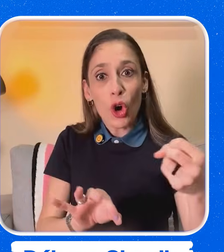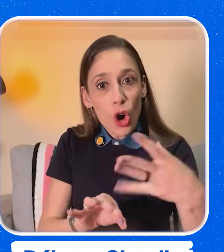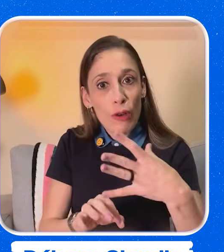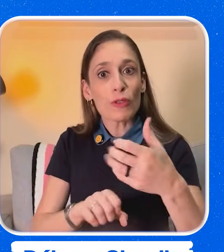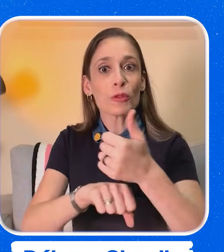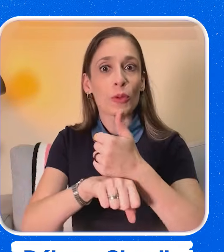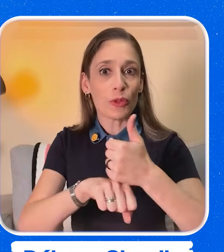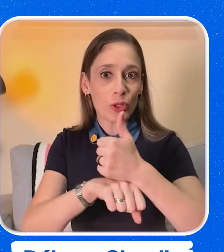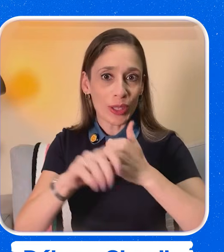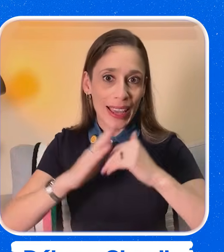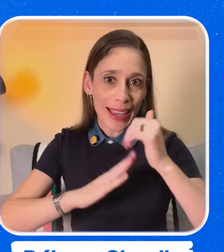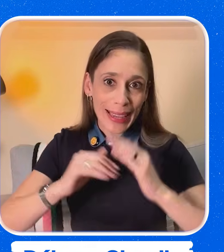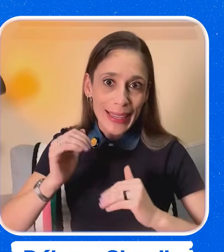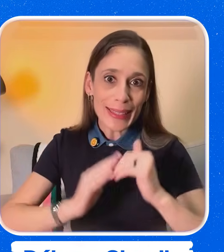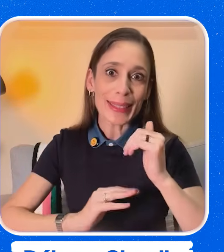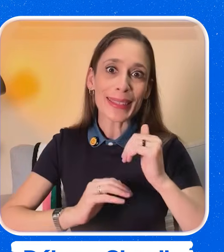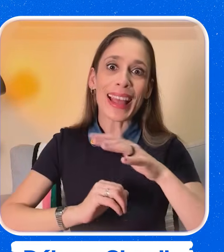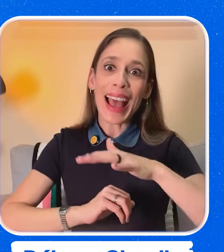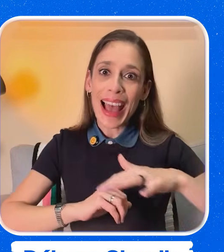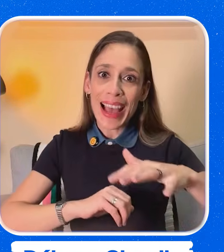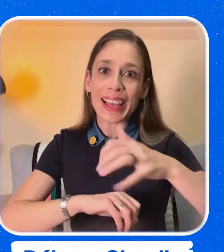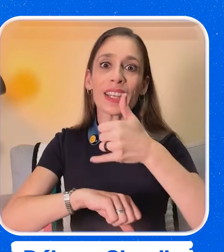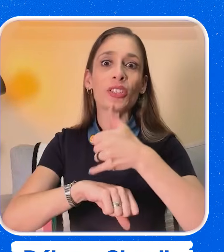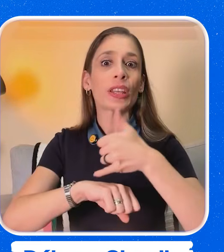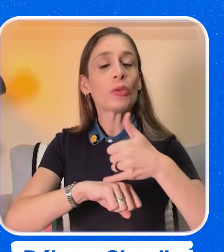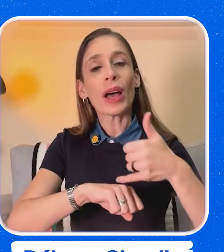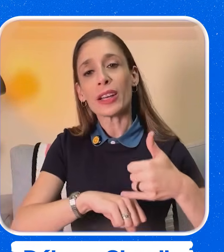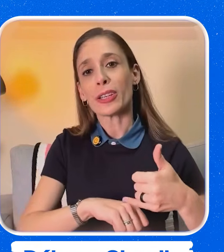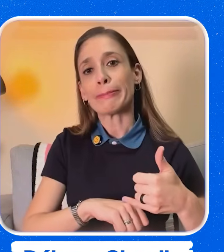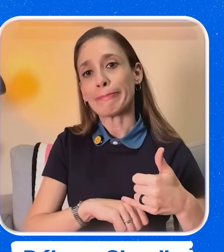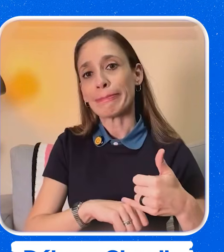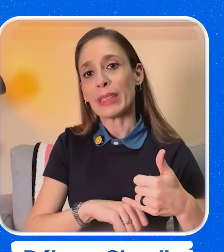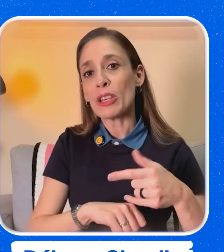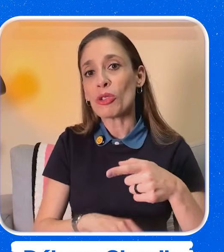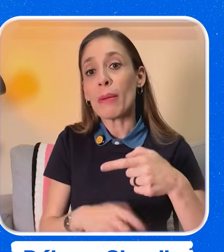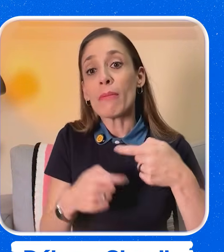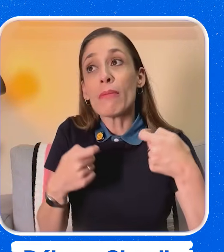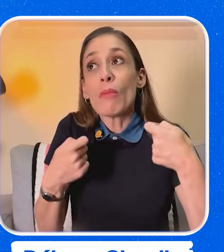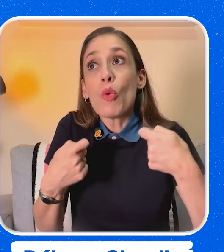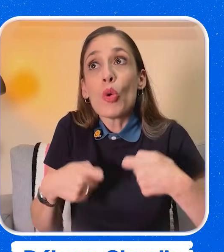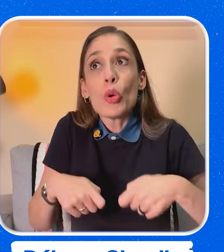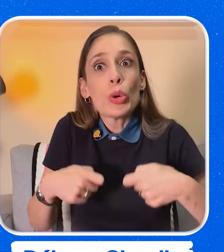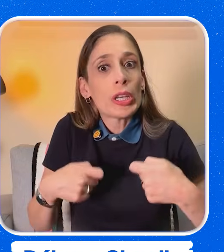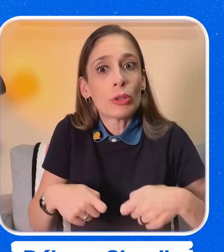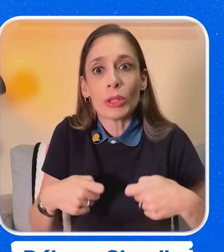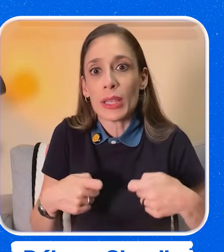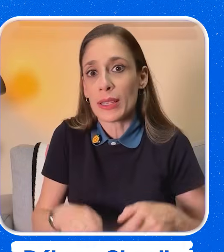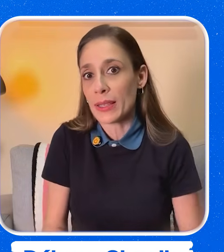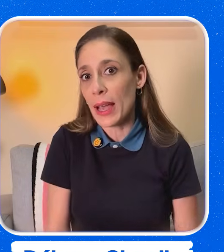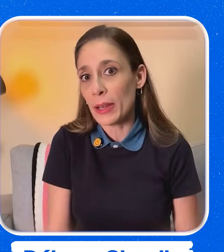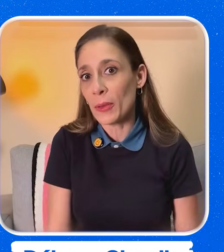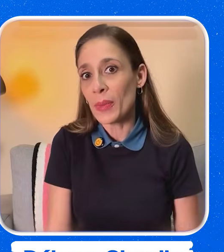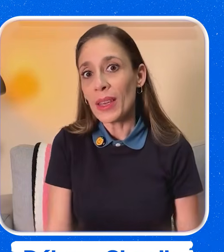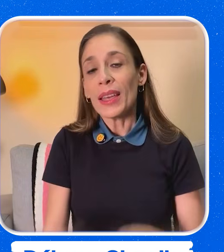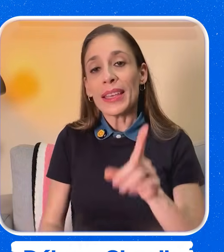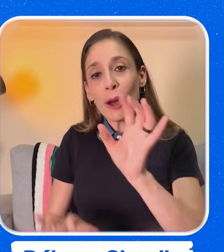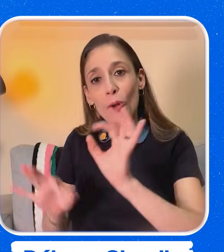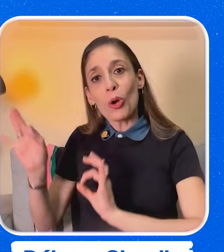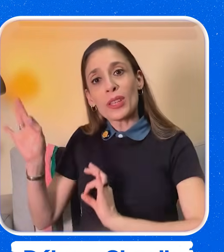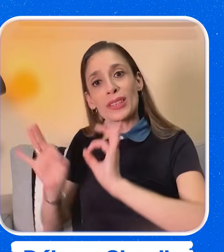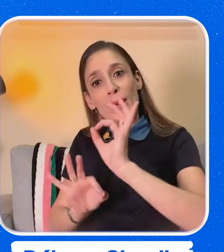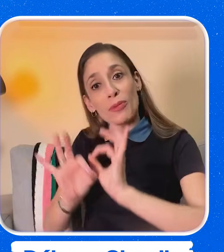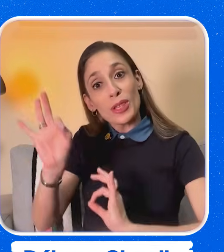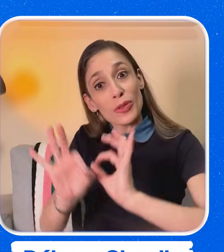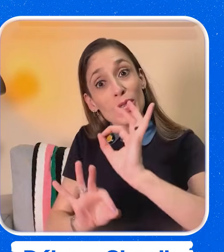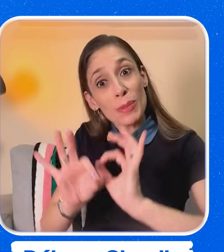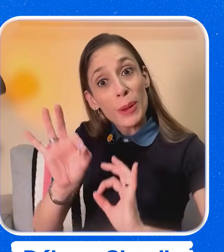preparar novos profissionais na área de tatuagem. E isso é muito necessário. E ao